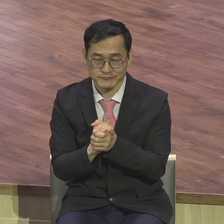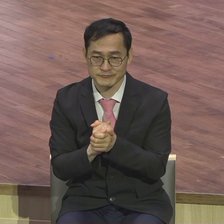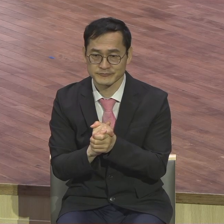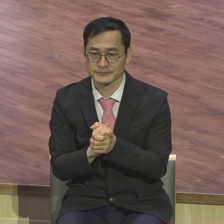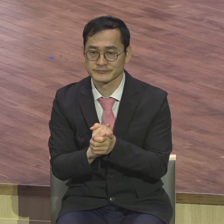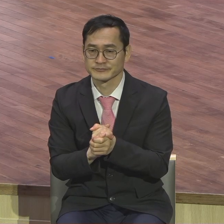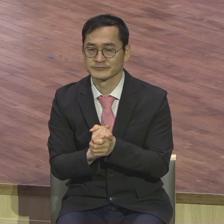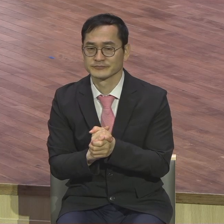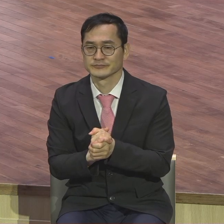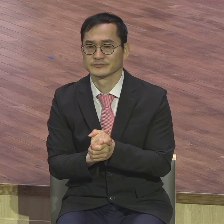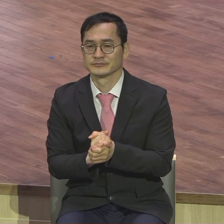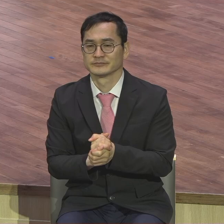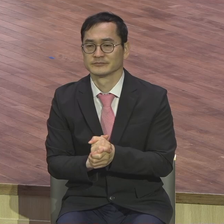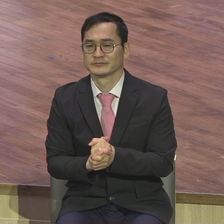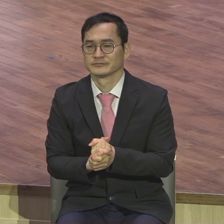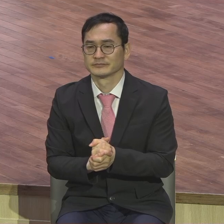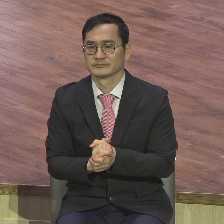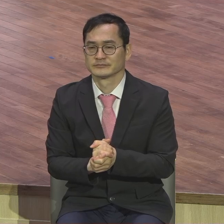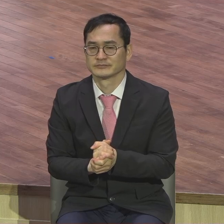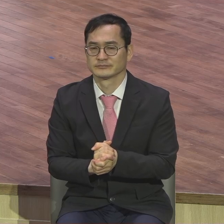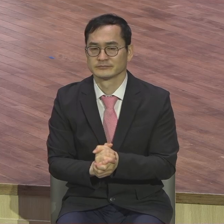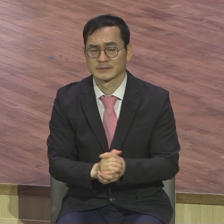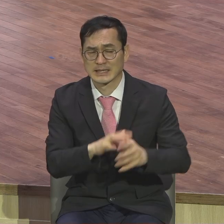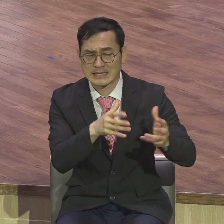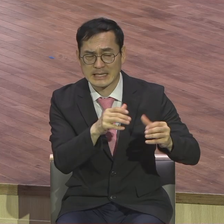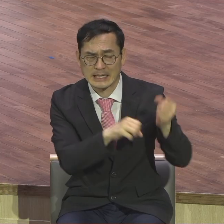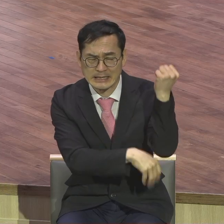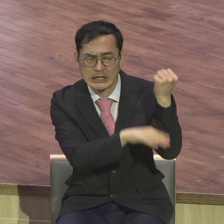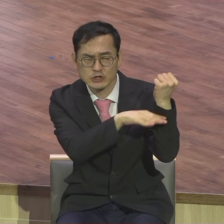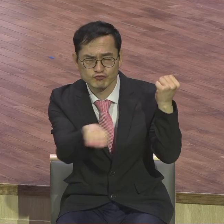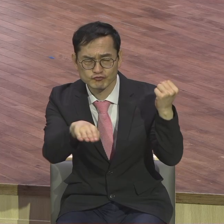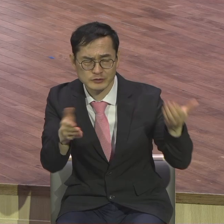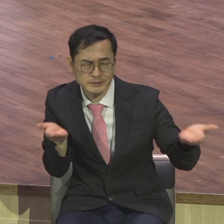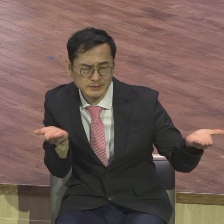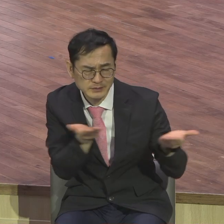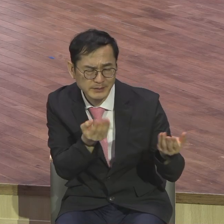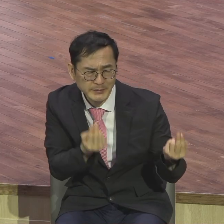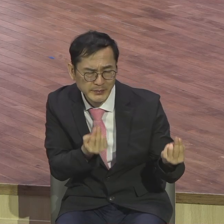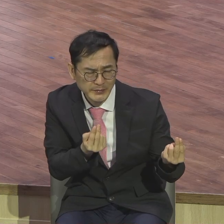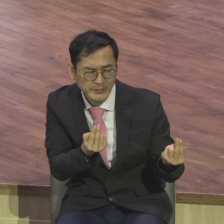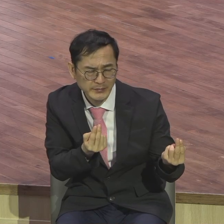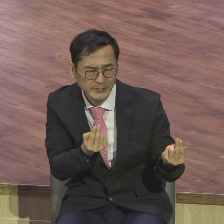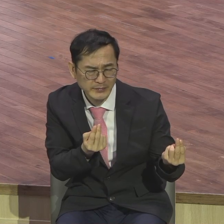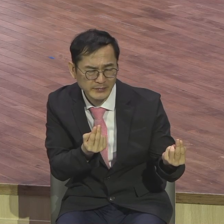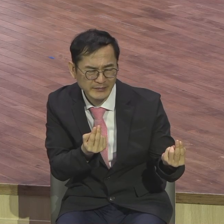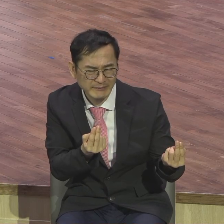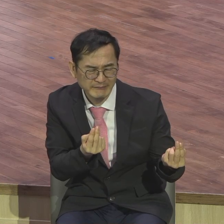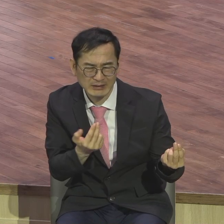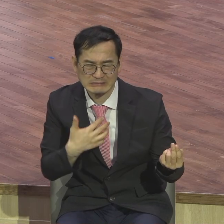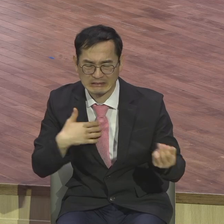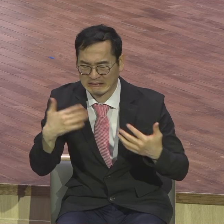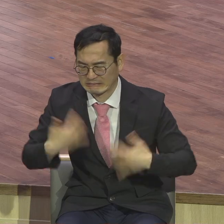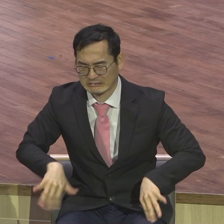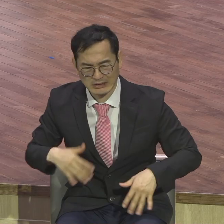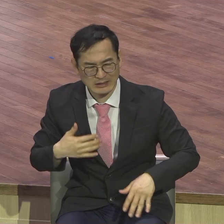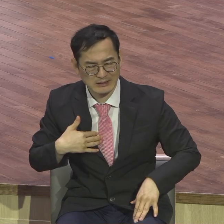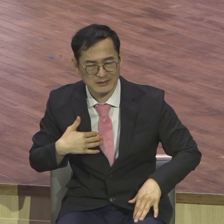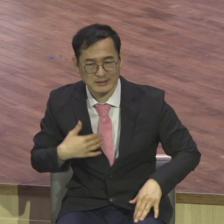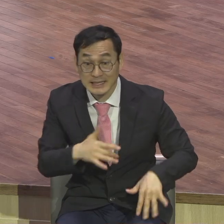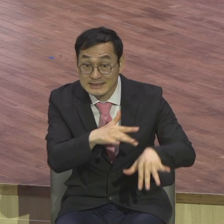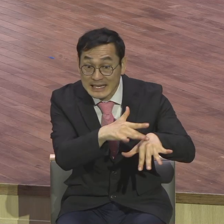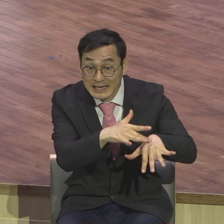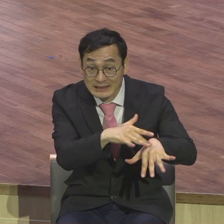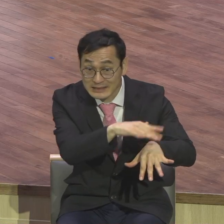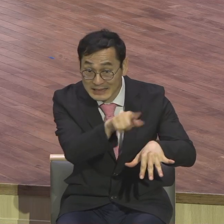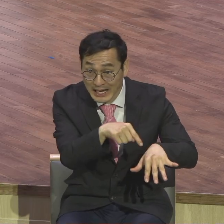자꾸 세상적인 가체 기준을 적용해서 자기 비하하지 마세요. 세상에는 사단이